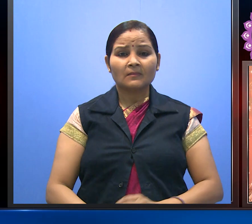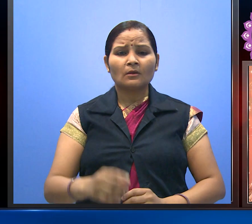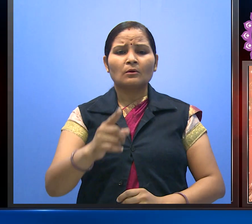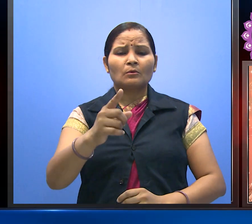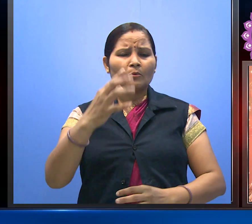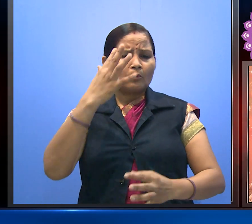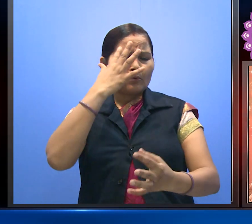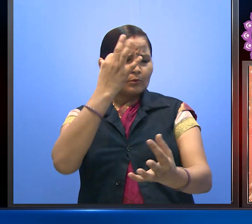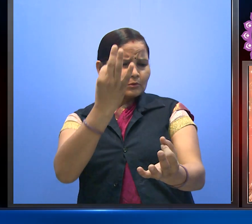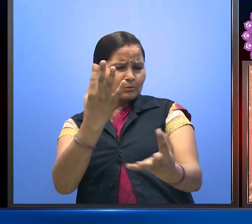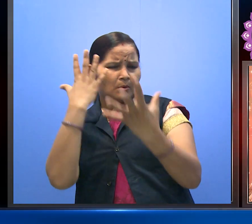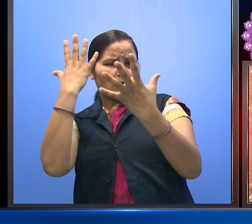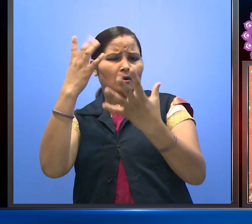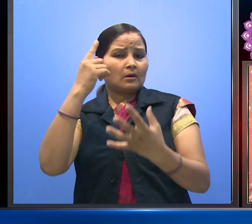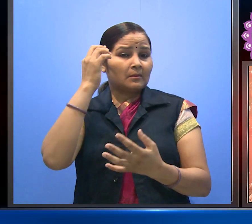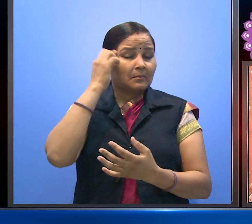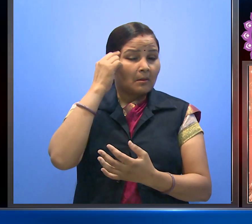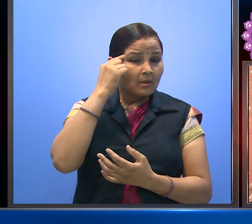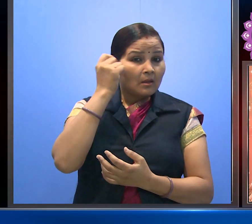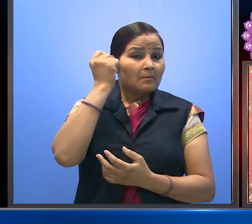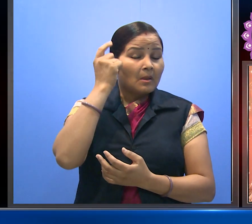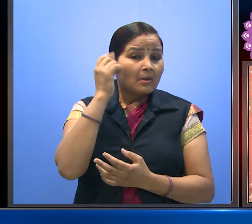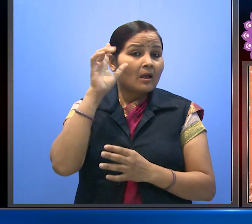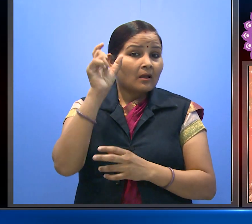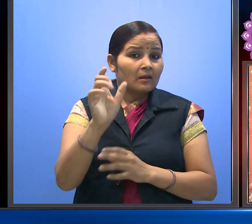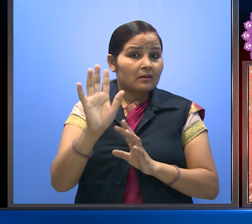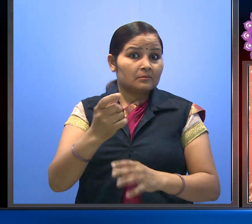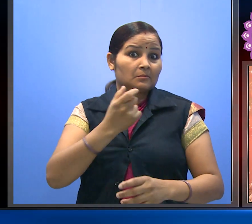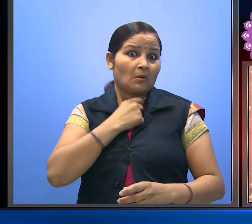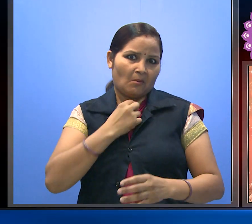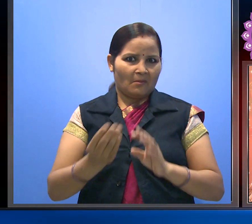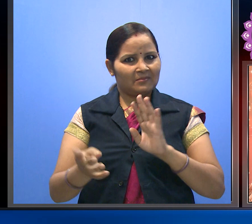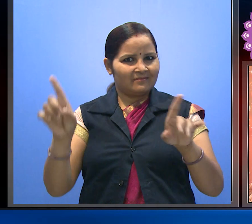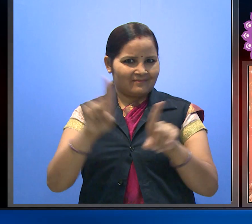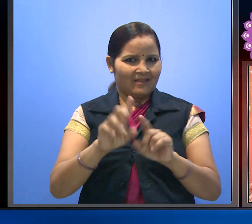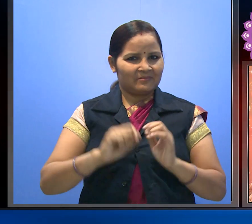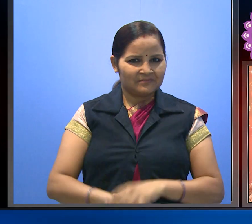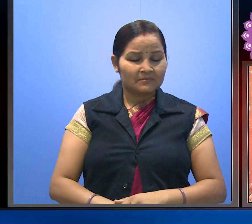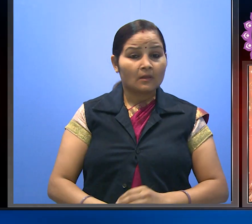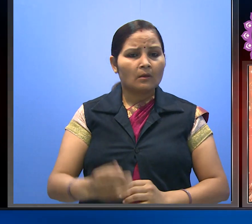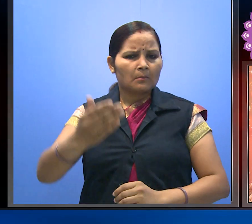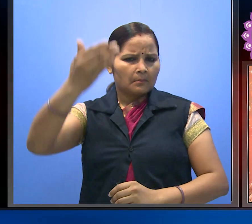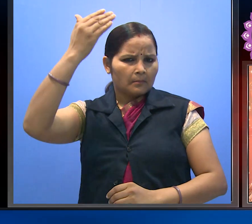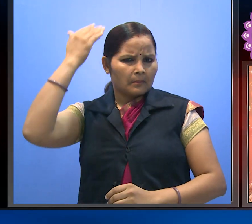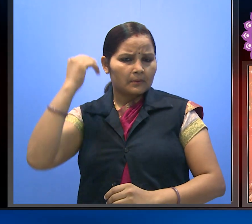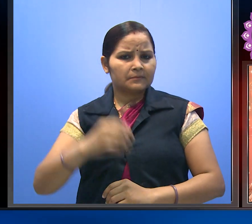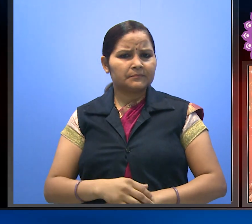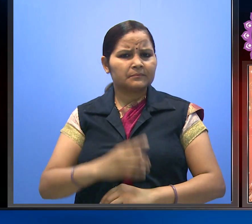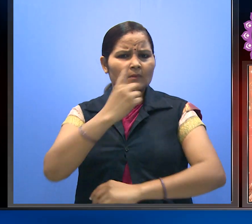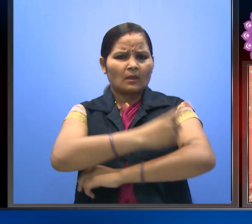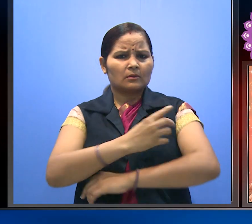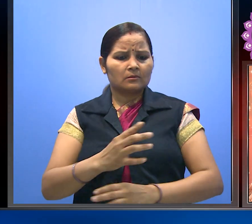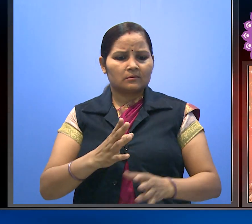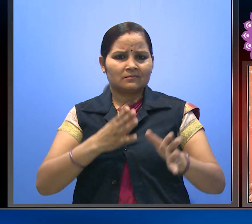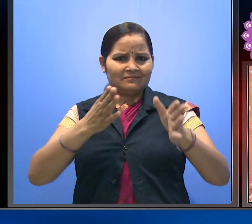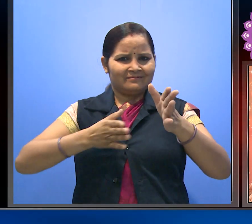जितने होशियार थे, समझदार थे, उतने चतुर भी थे। एक बार की बात है, वो ट्रेन में